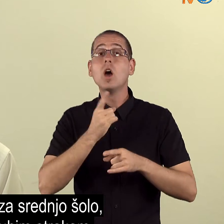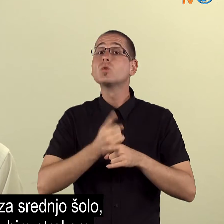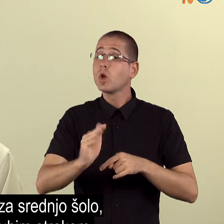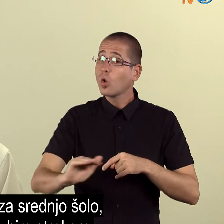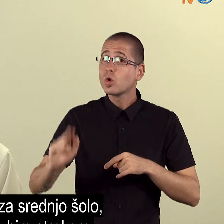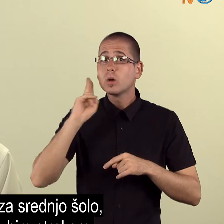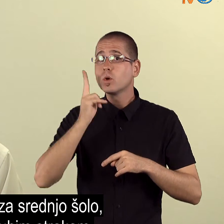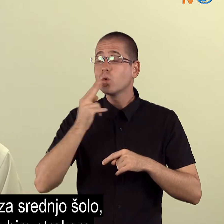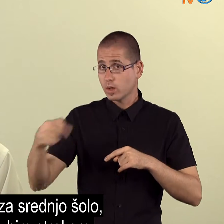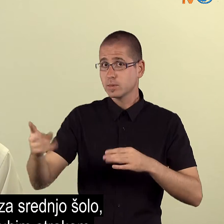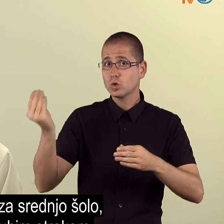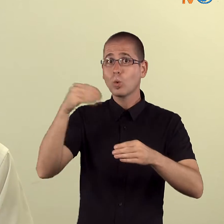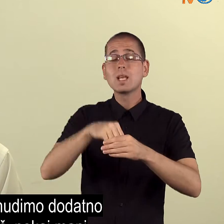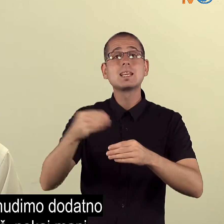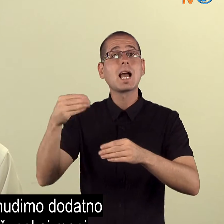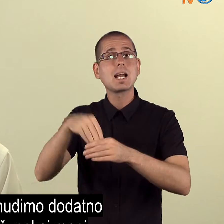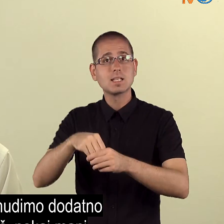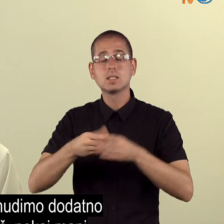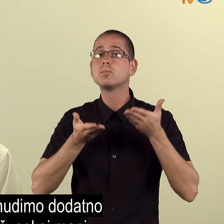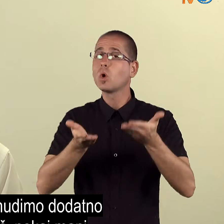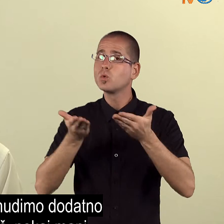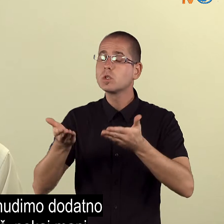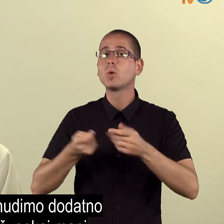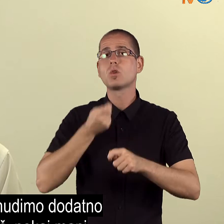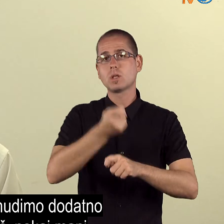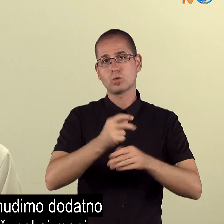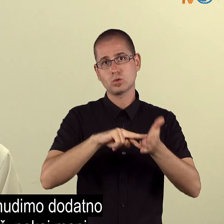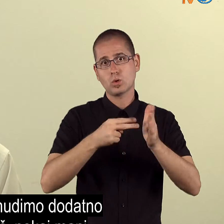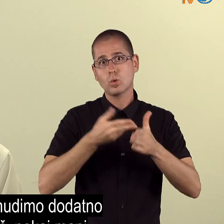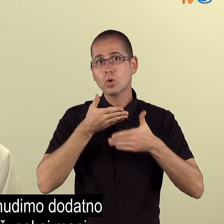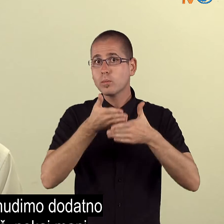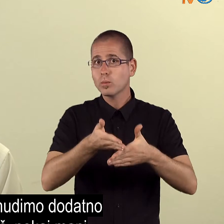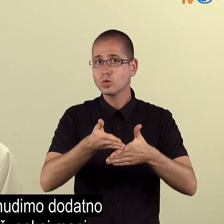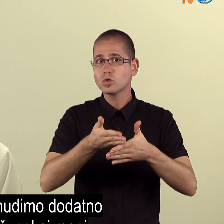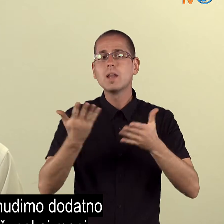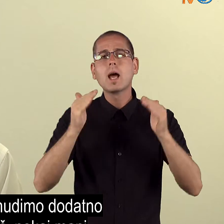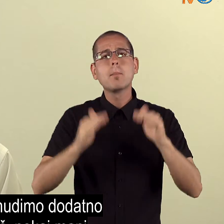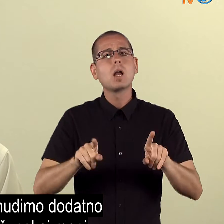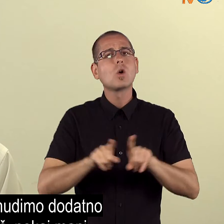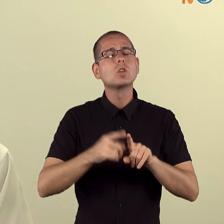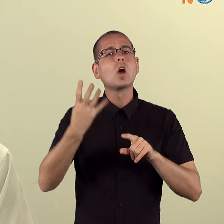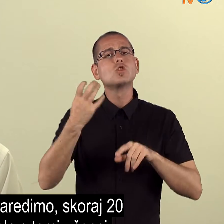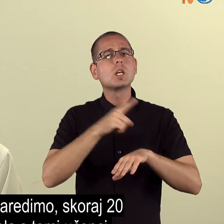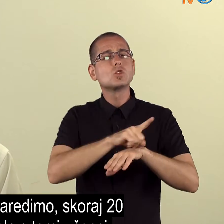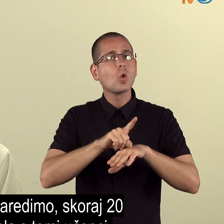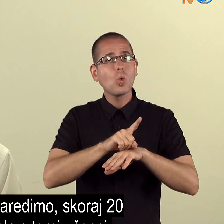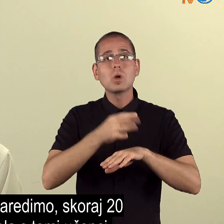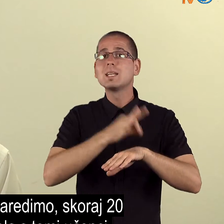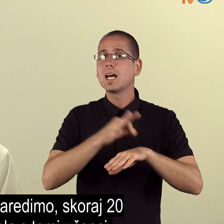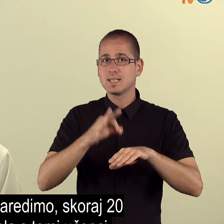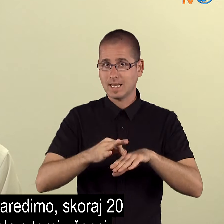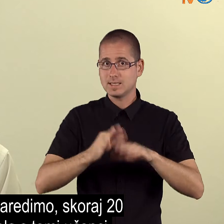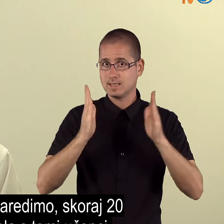otrokom gluhim, ki so v integraciji, nudimo dodatno strokovno pomoč. Nekaj manj kot 400 ur na